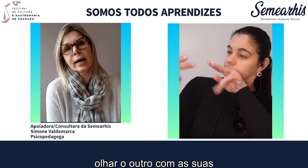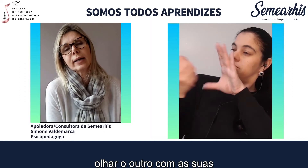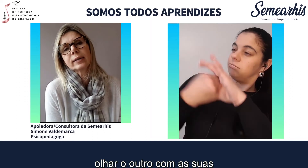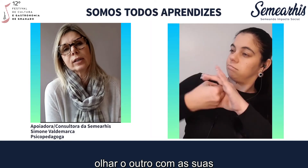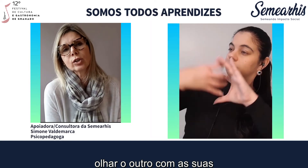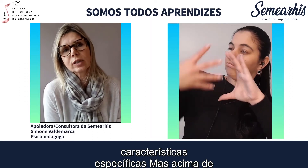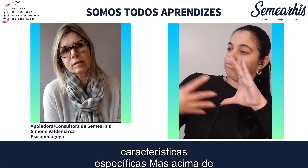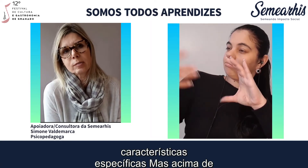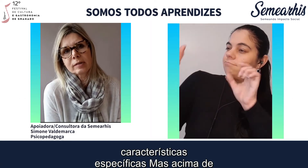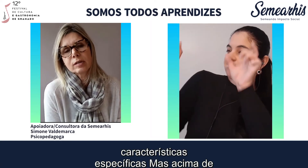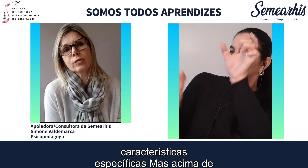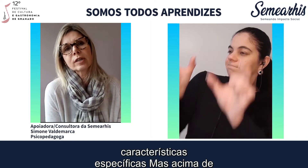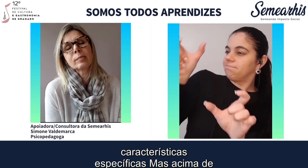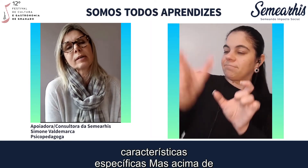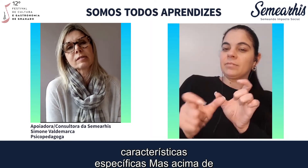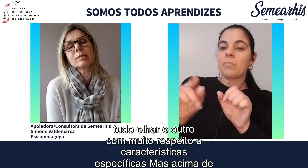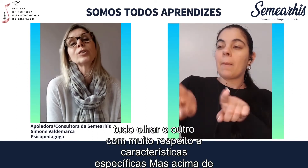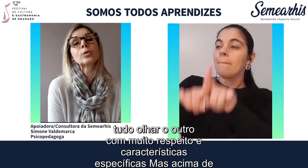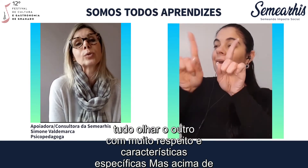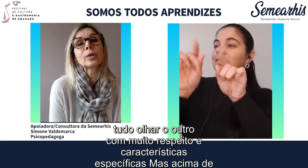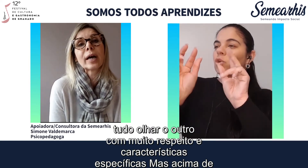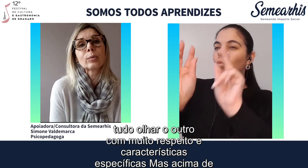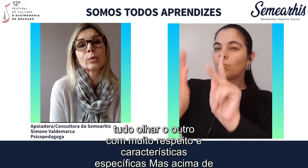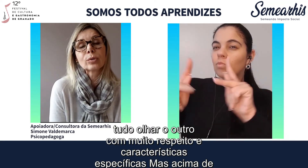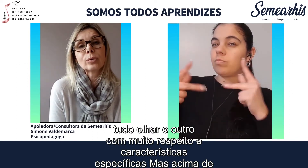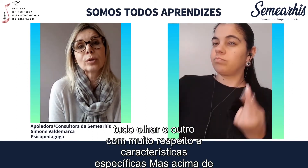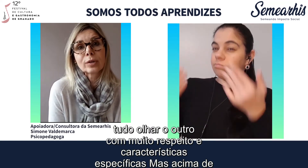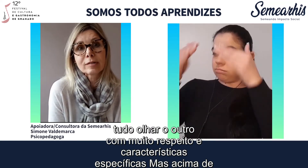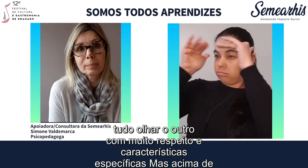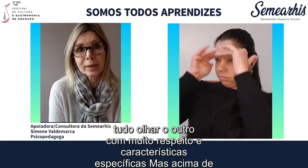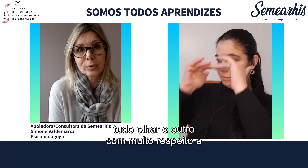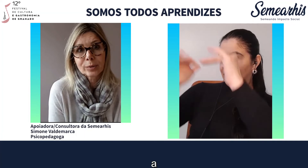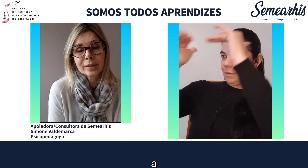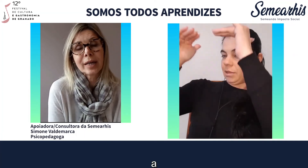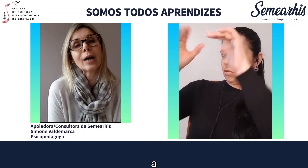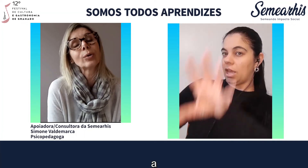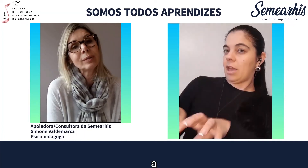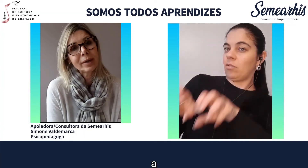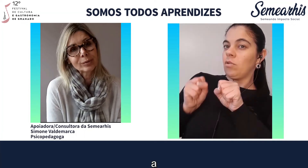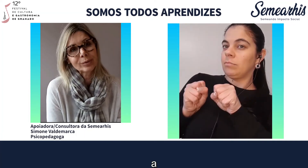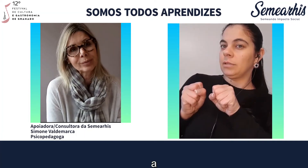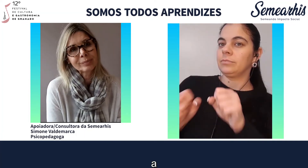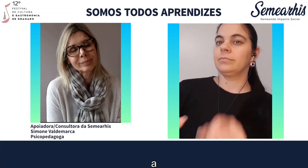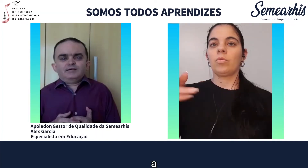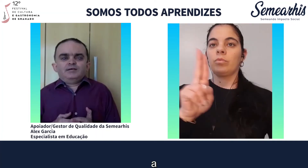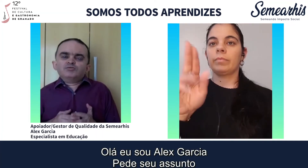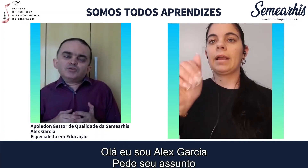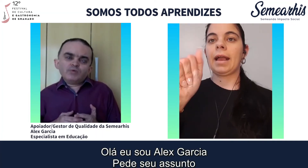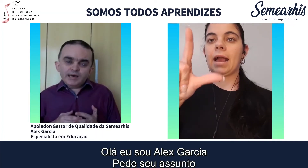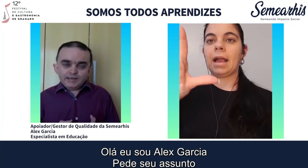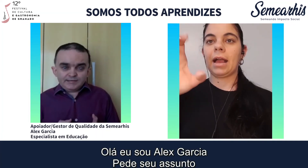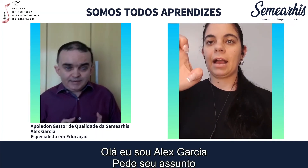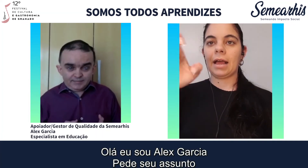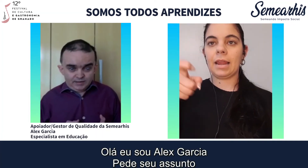suas características específicas, mas acima de tudo olhar o outro com muito respeito e acolhimento. Eu